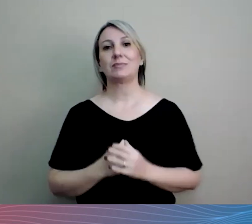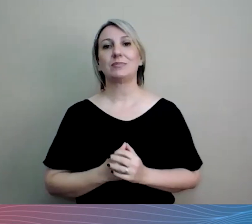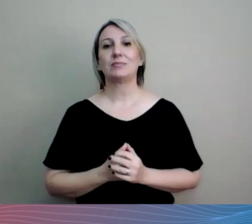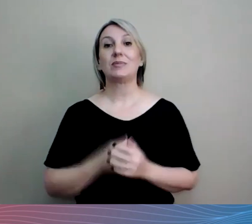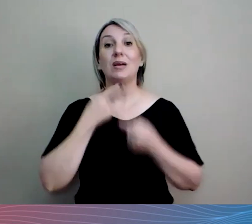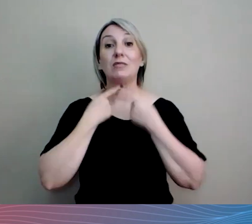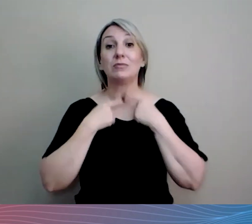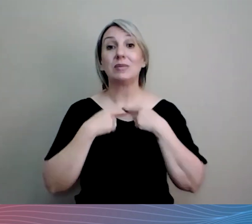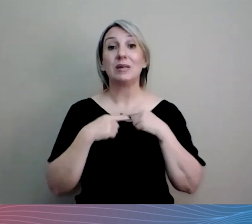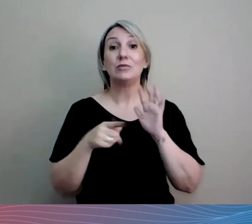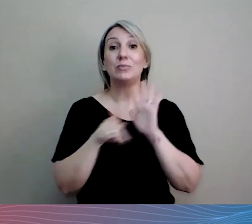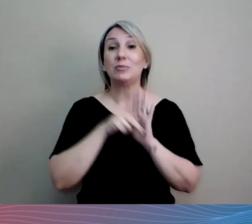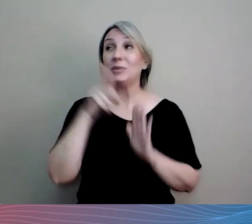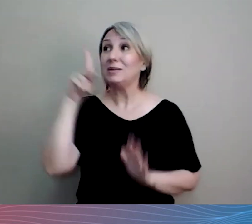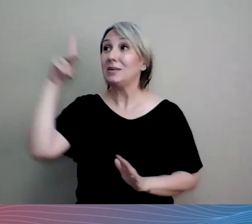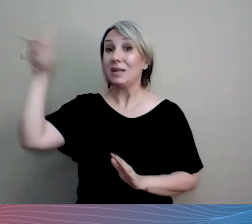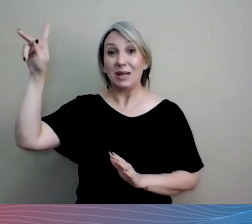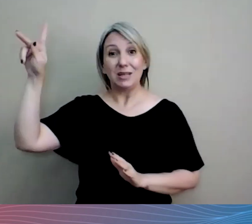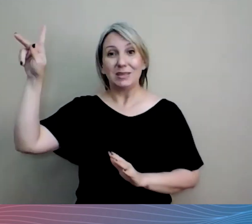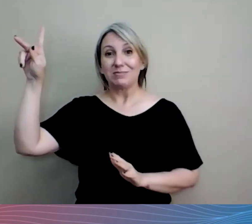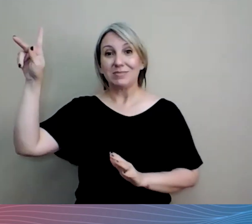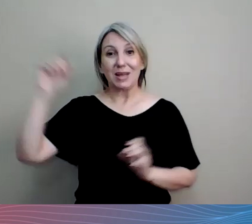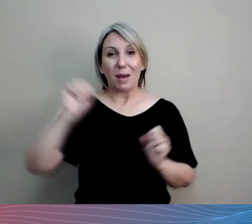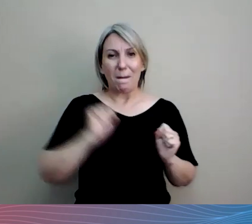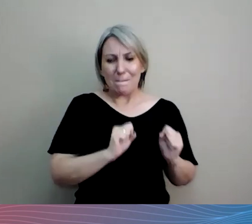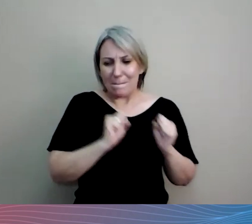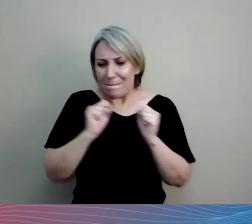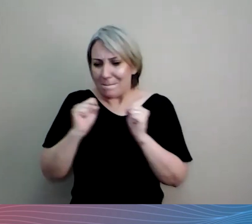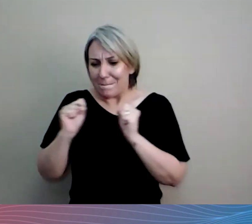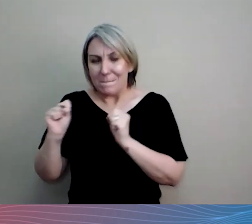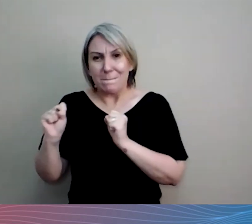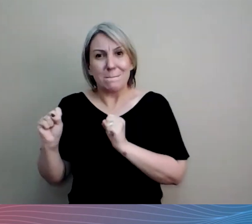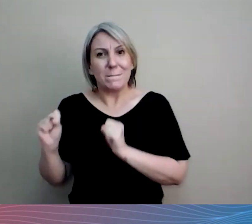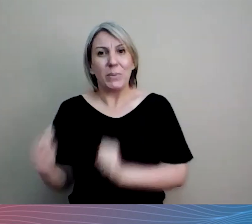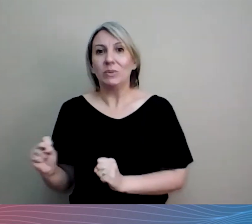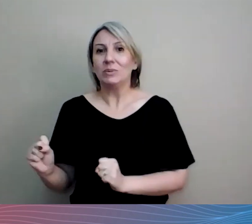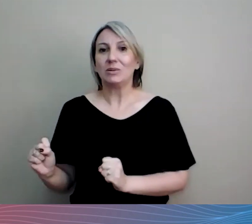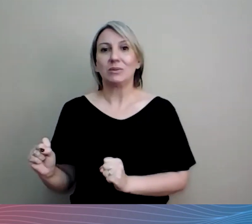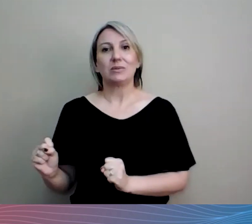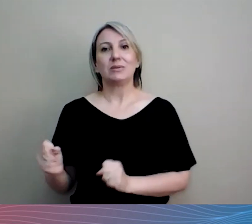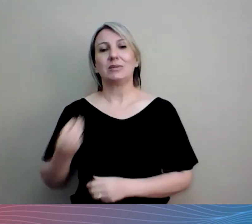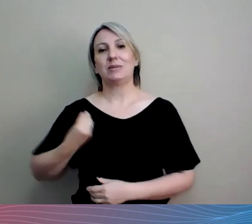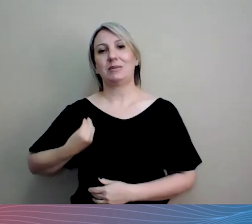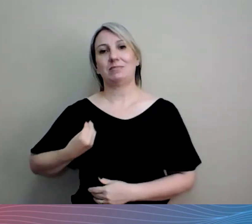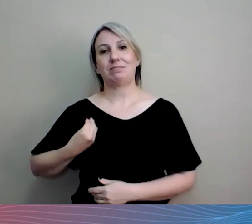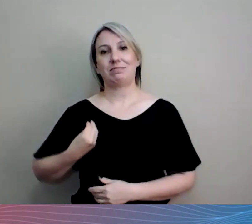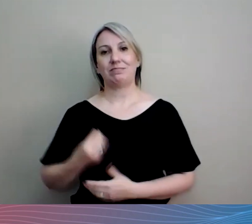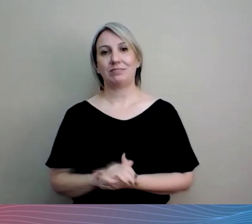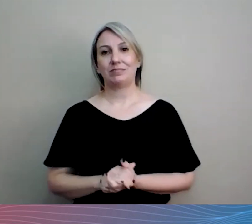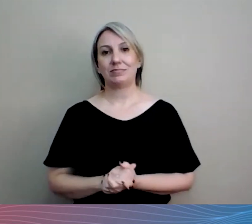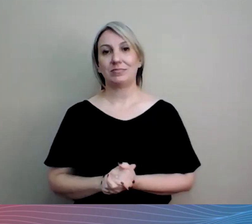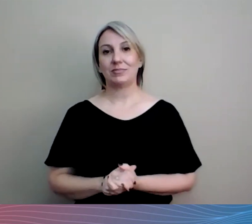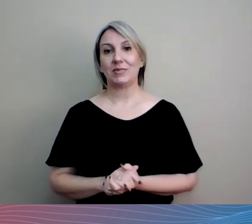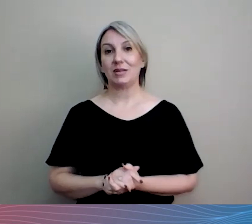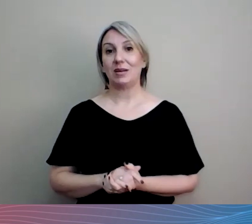é a coisa mais forte desse universo. Porque Ele está sobre todos, Ele vai fazer a sua vontade. Se